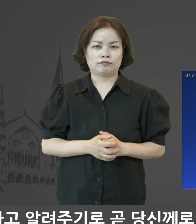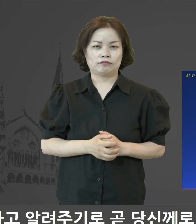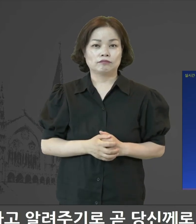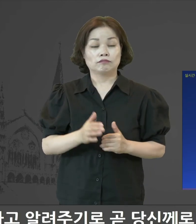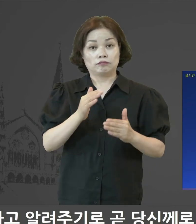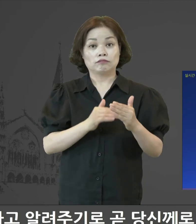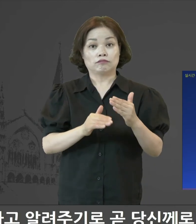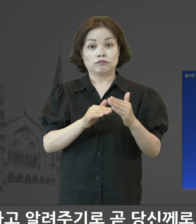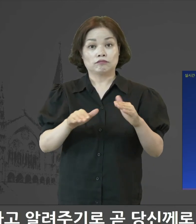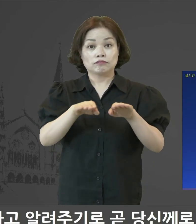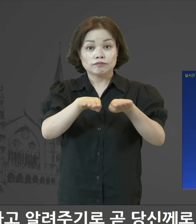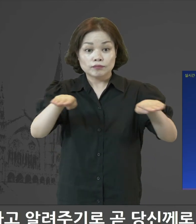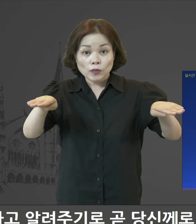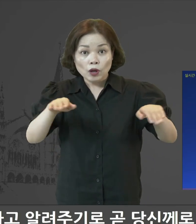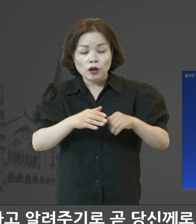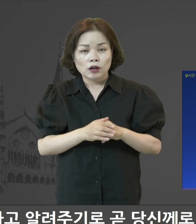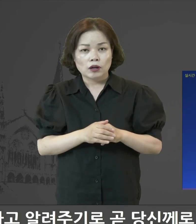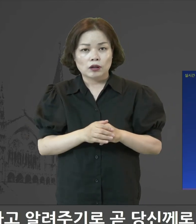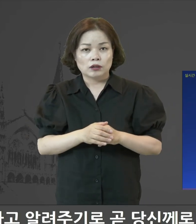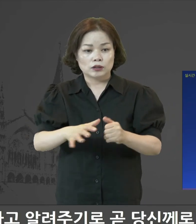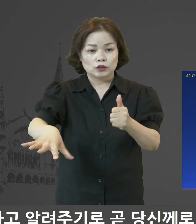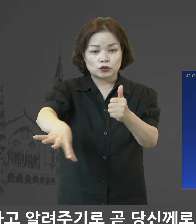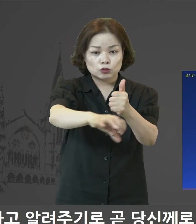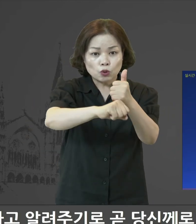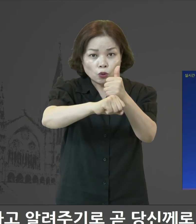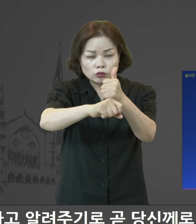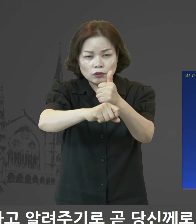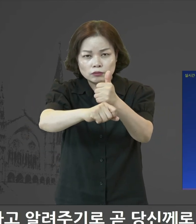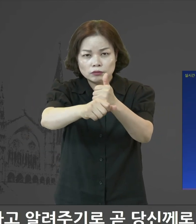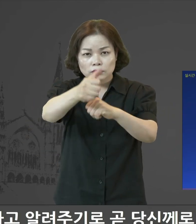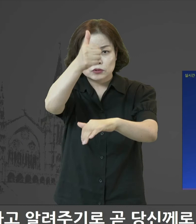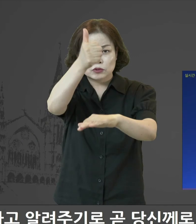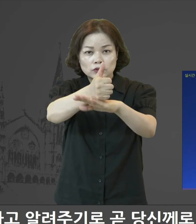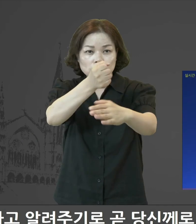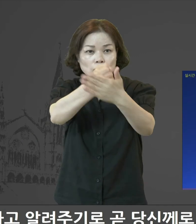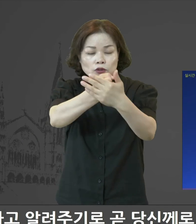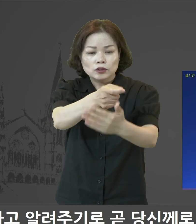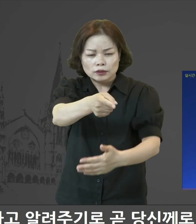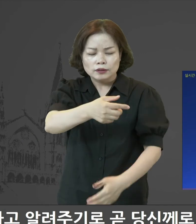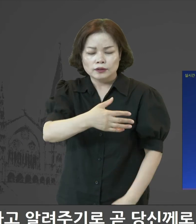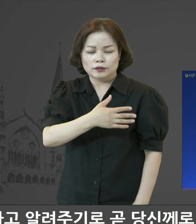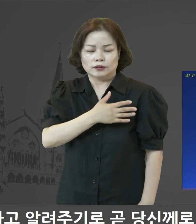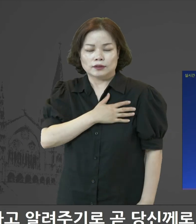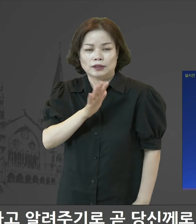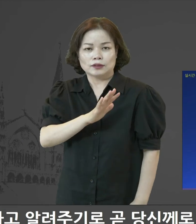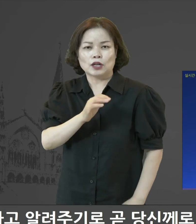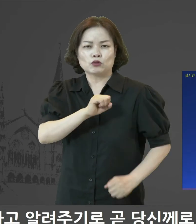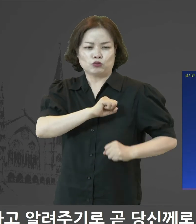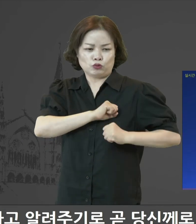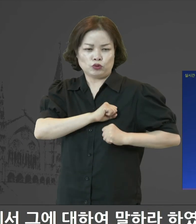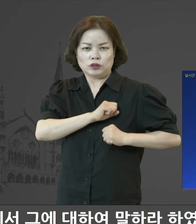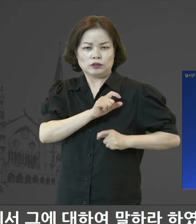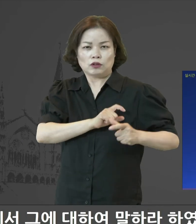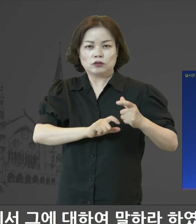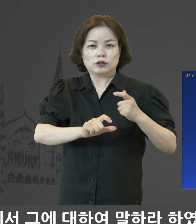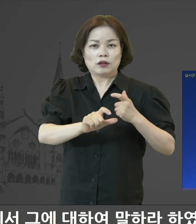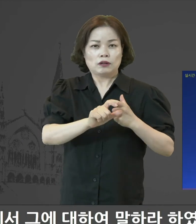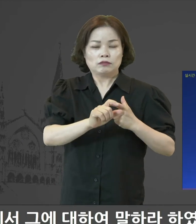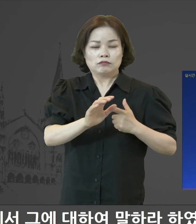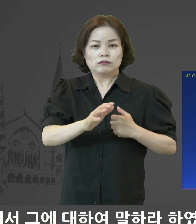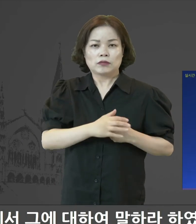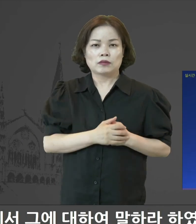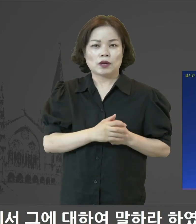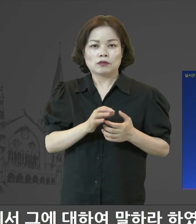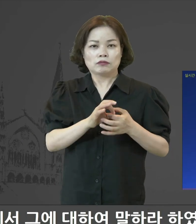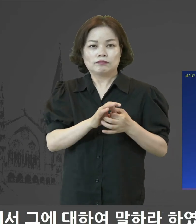공정한 거예요. 이제 총독이 최종 결정권이 있으니까 총독 당신이 하시오. 나는 군인으로서 더 이상 내가